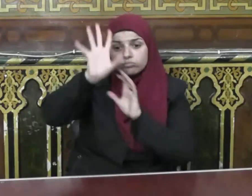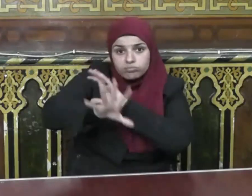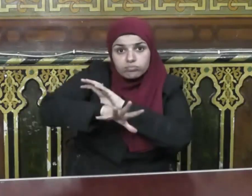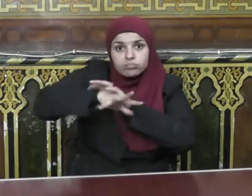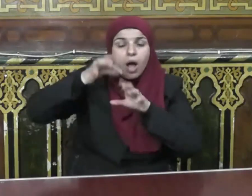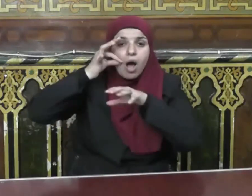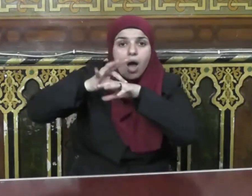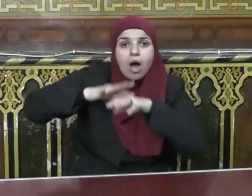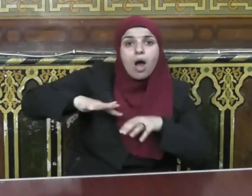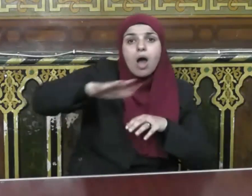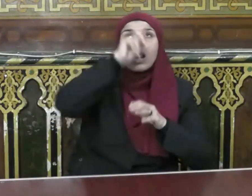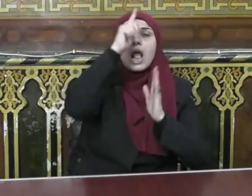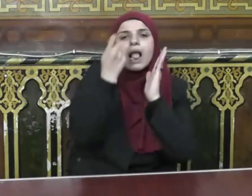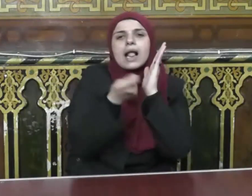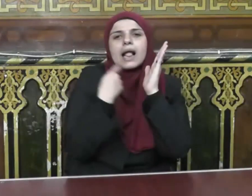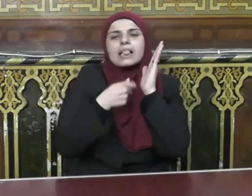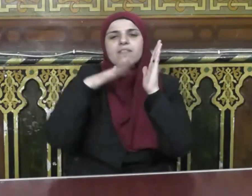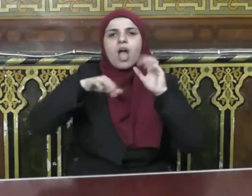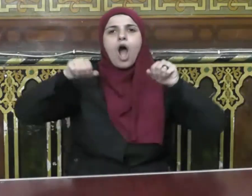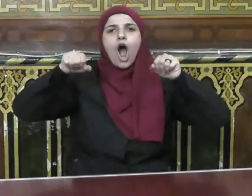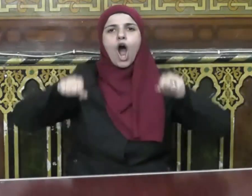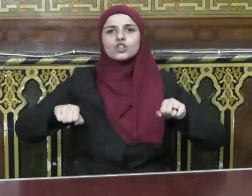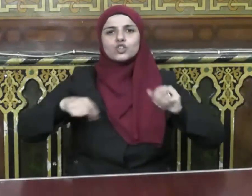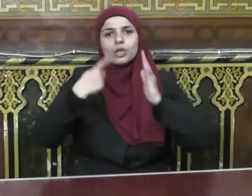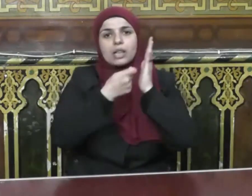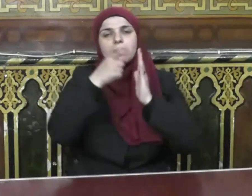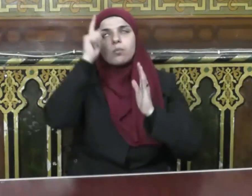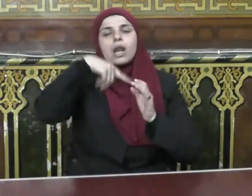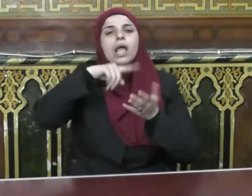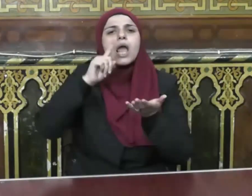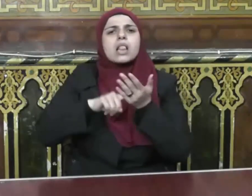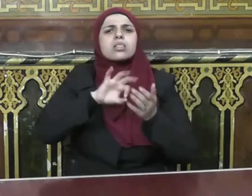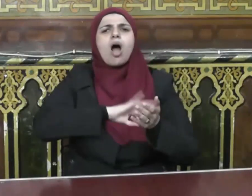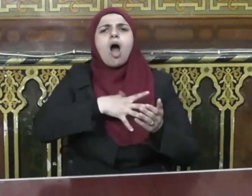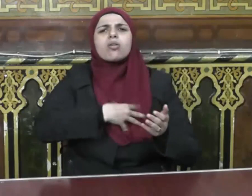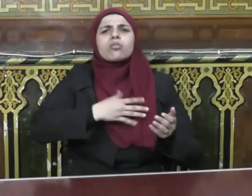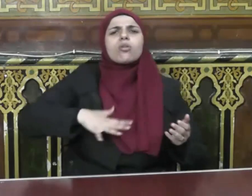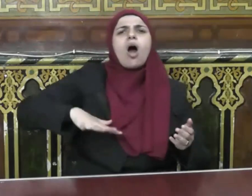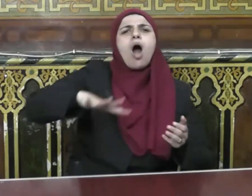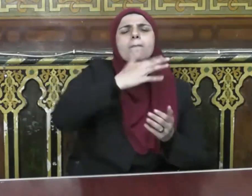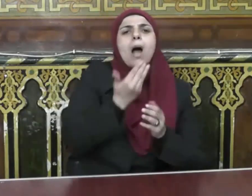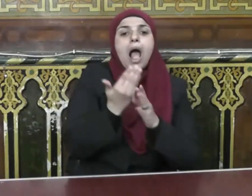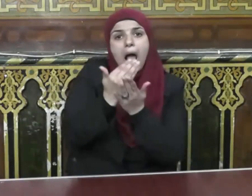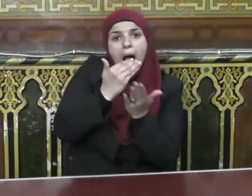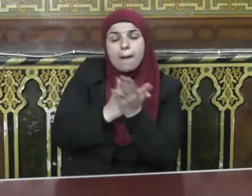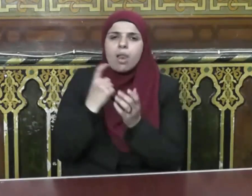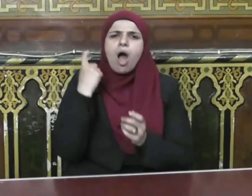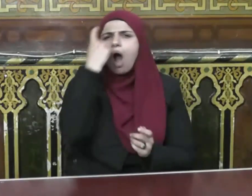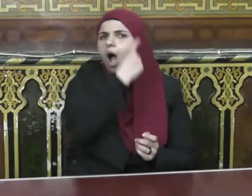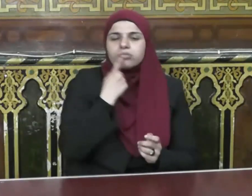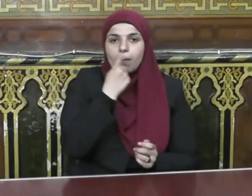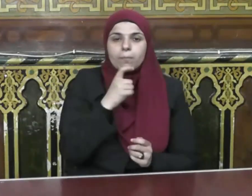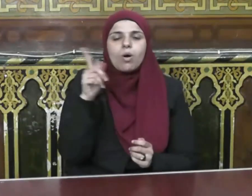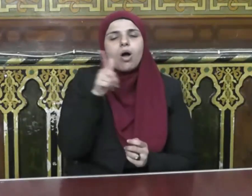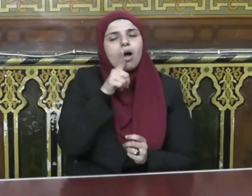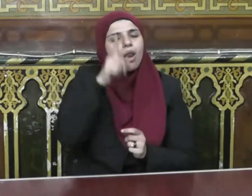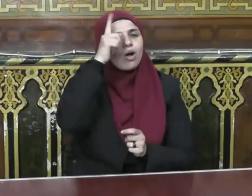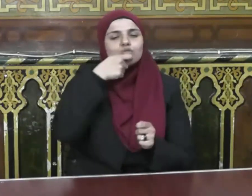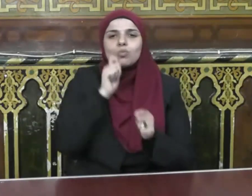كتب عنده فوق عرشه: إن رحمتي سبقت غضبي. ويقول سبحانه في